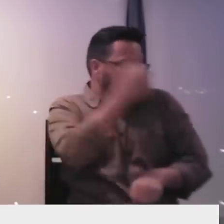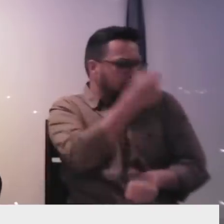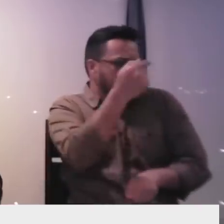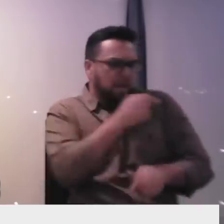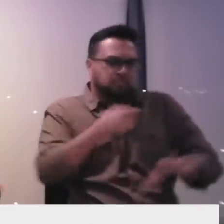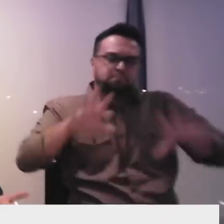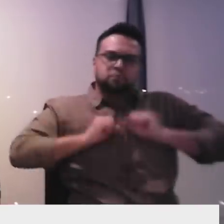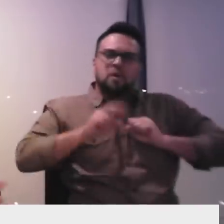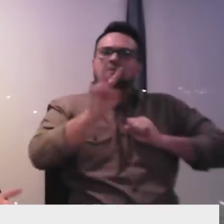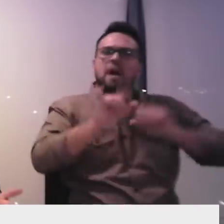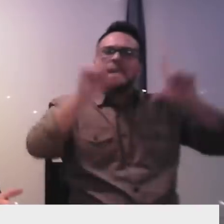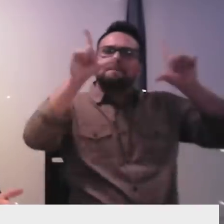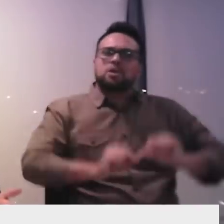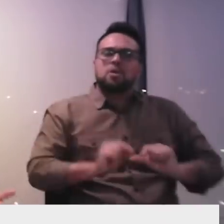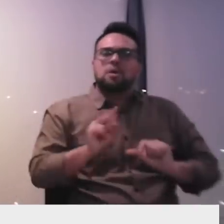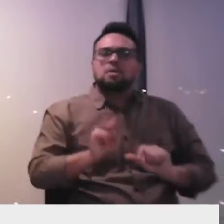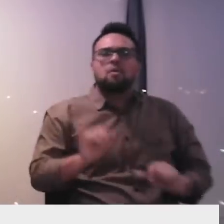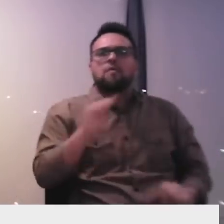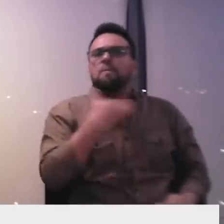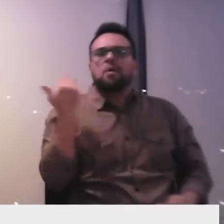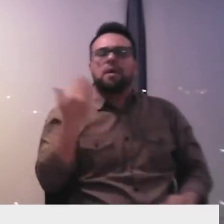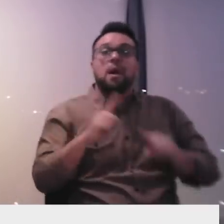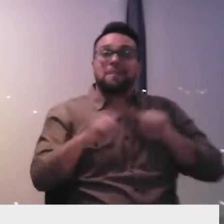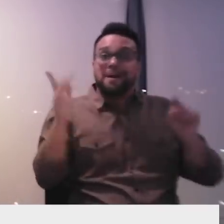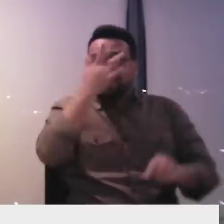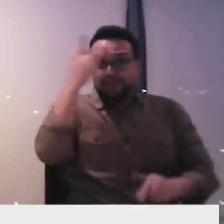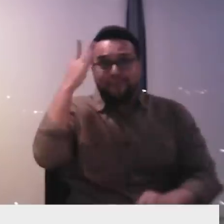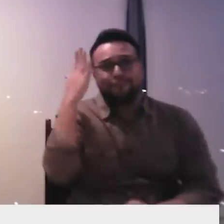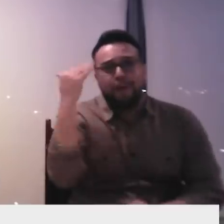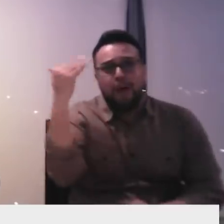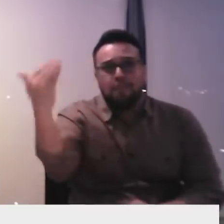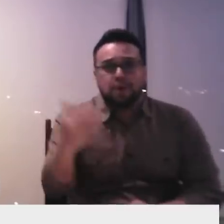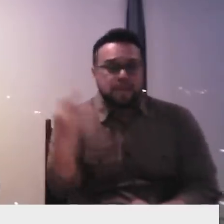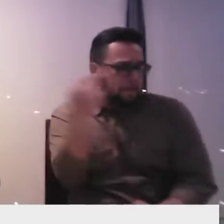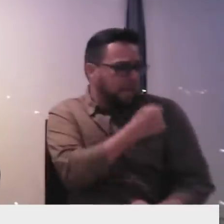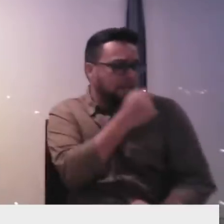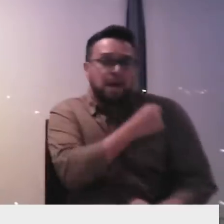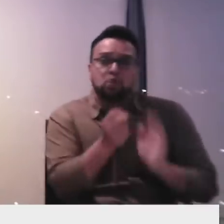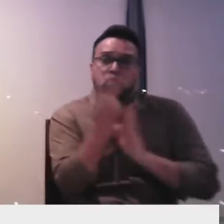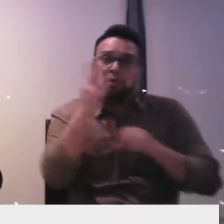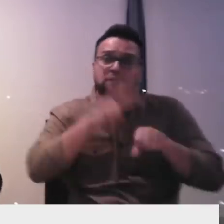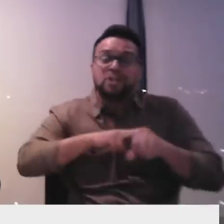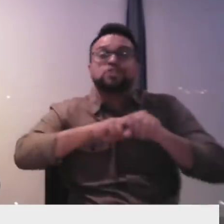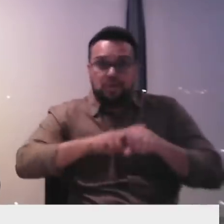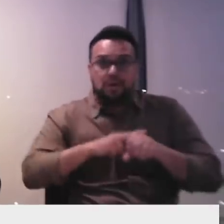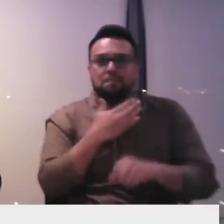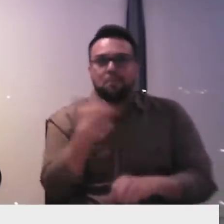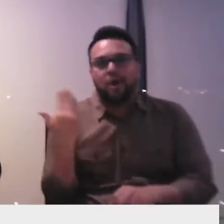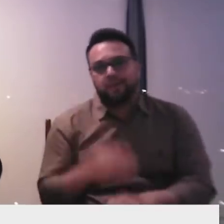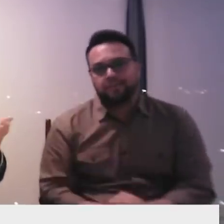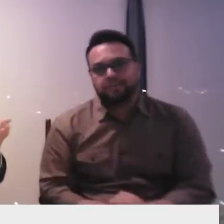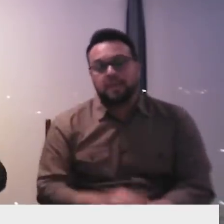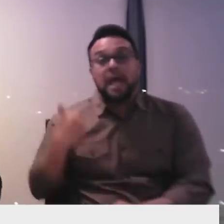efeitos serão menores, não serão mortais. Tem gente de nome que está morrendo após a segunda dose. Então, o que que eu recomendo a você?